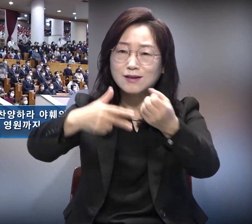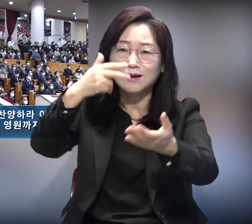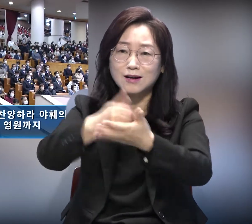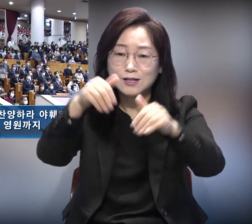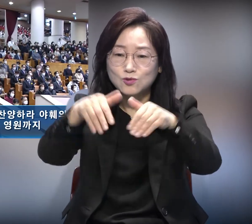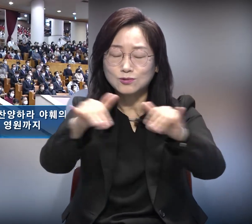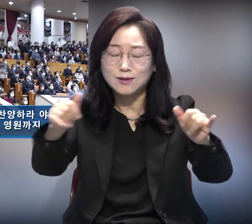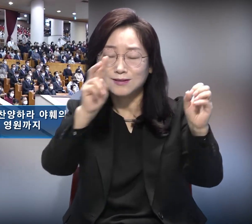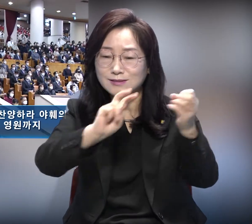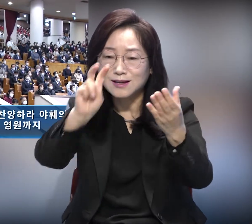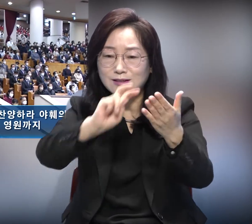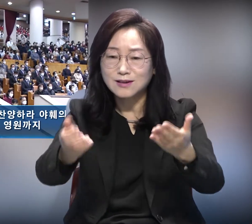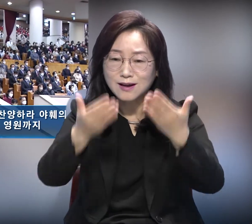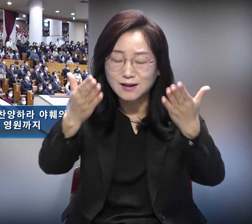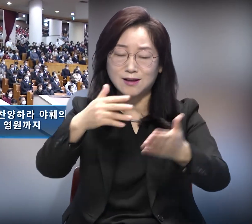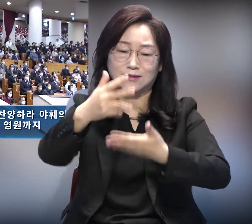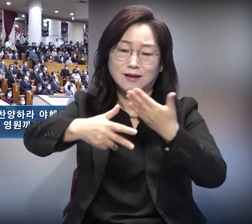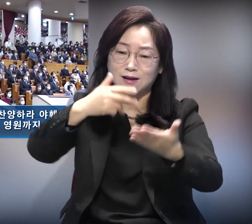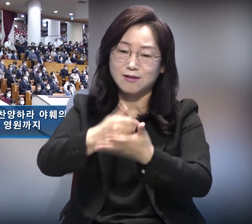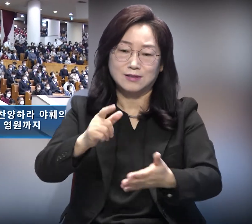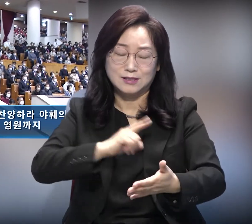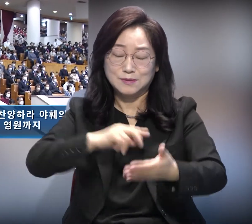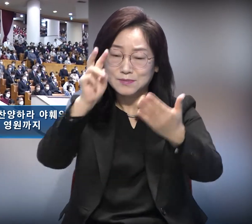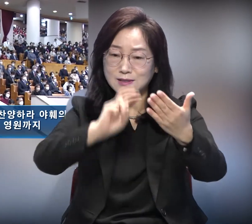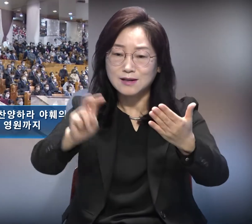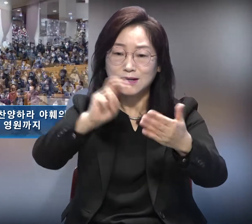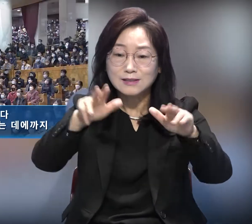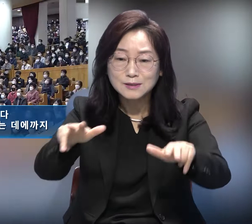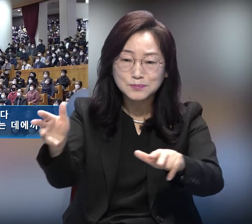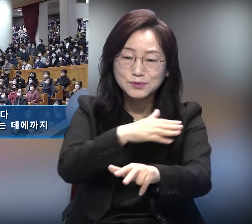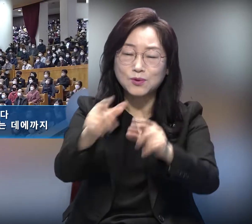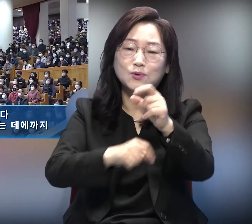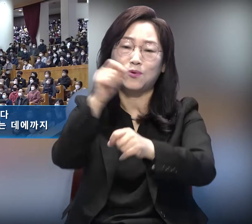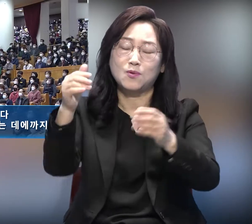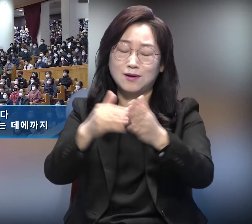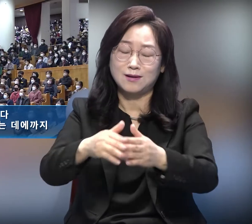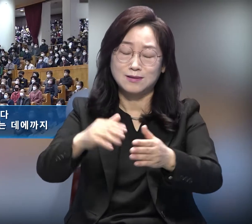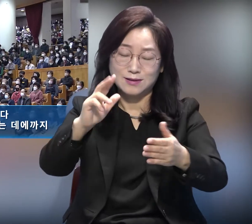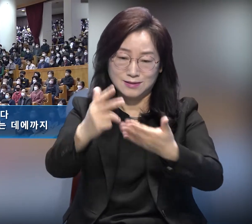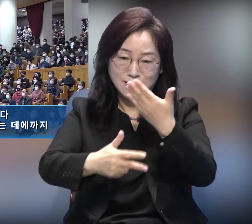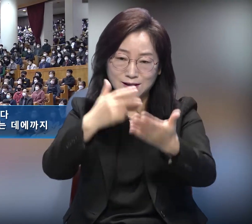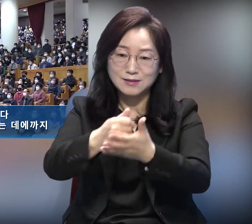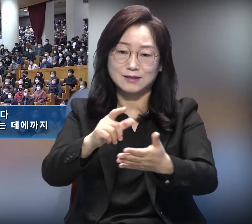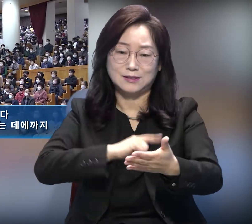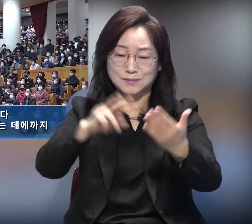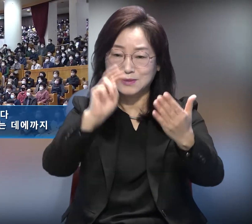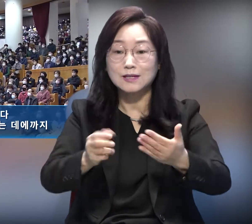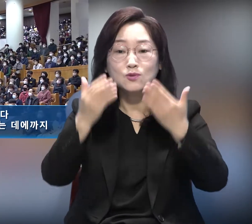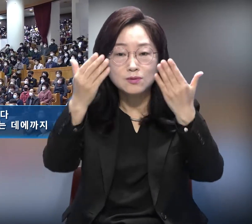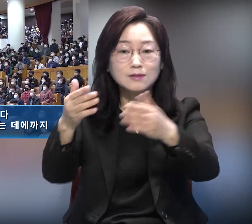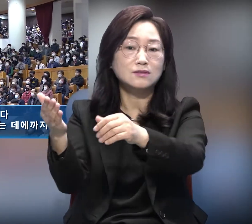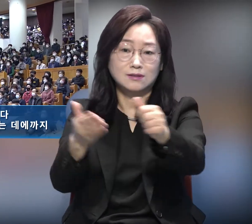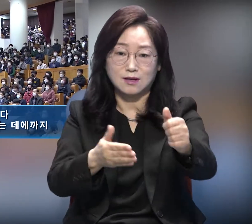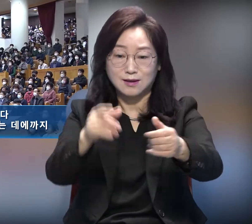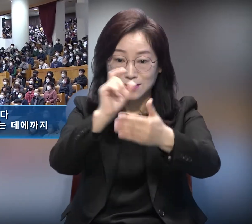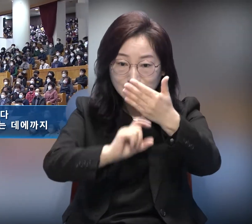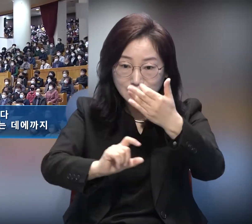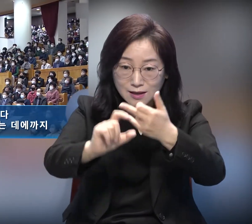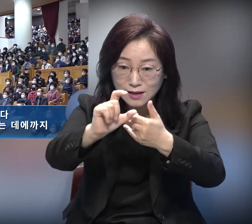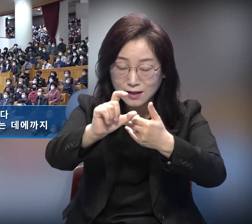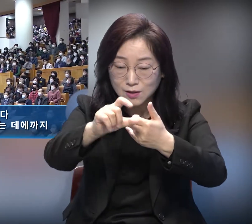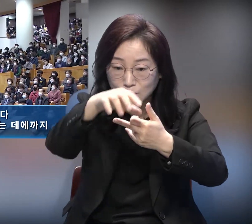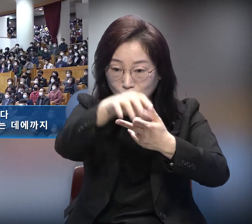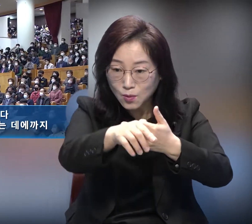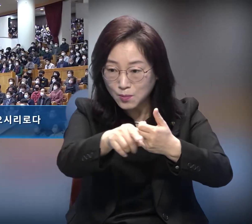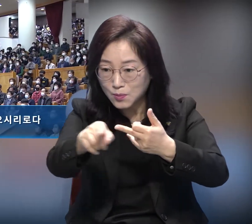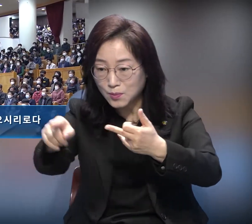종들아 찬양하라, 야훼의 이름을 찬양하라, 이제부터 영원까지 야훼의 이름을 찬송할지로다. 해 돋는 데에서부터 해